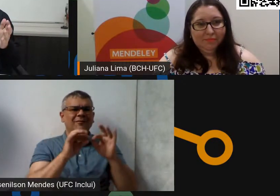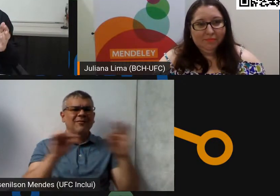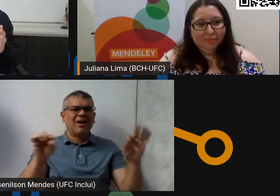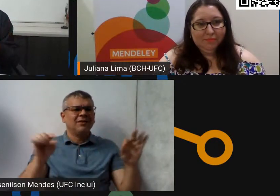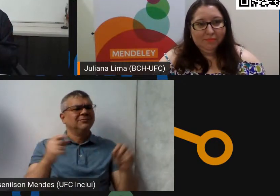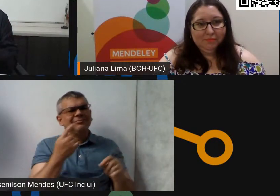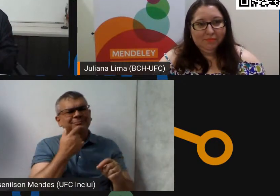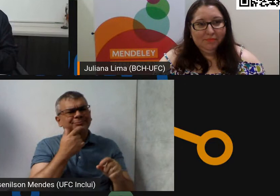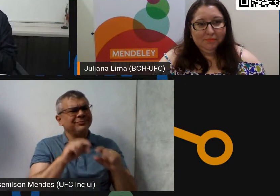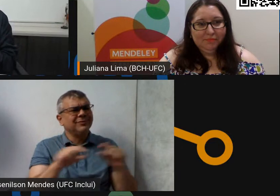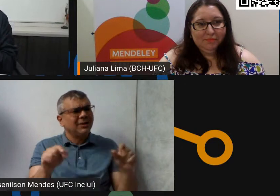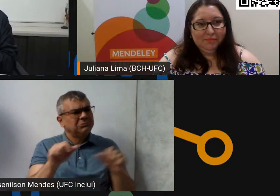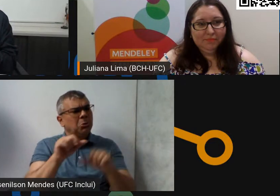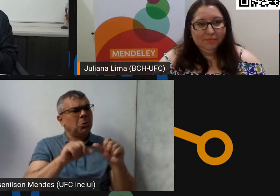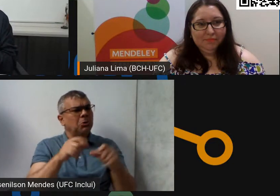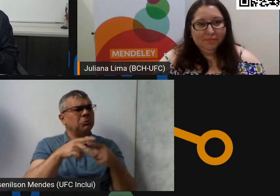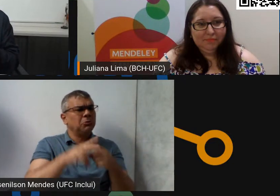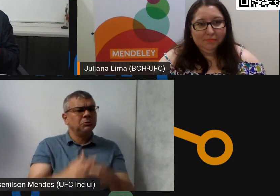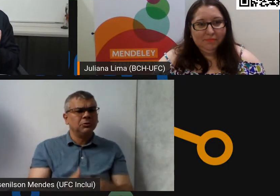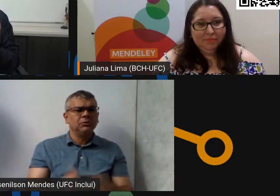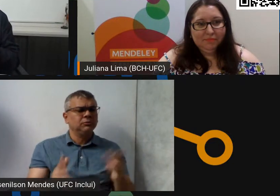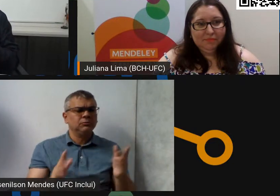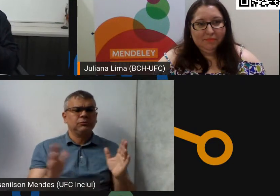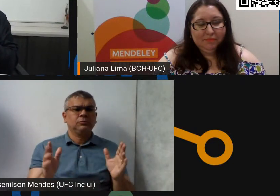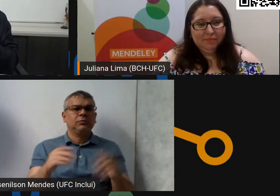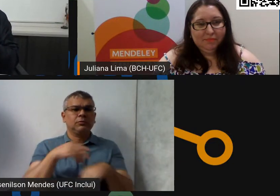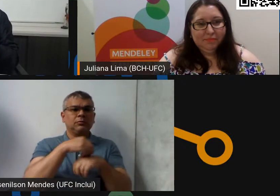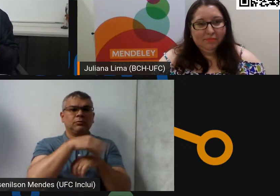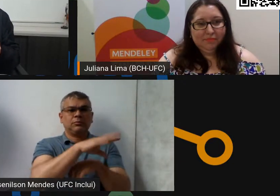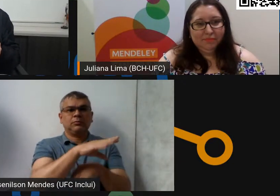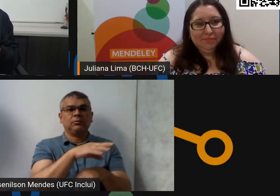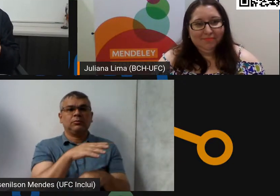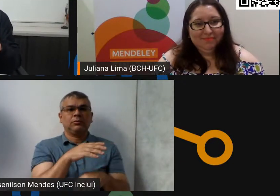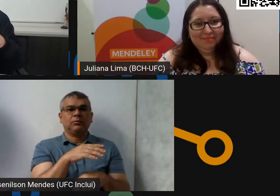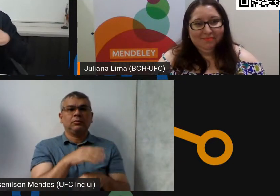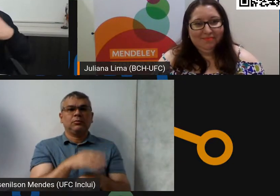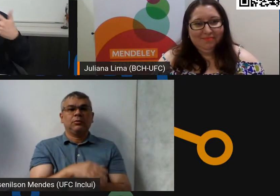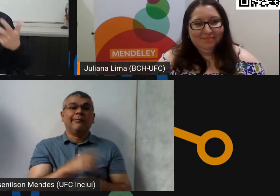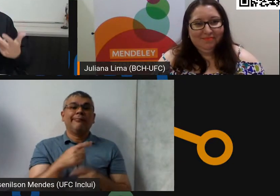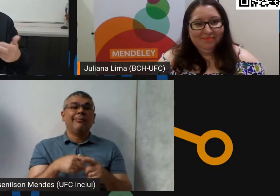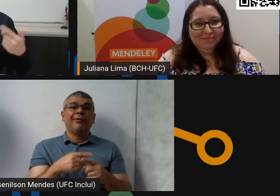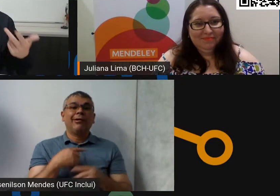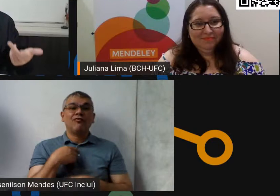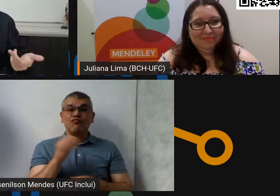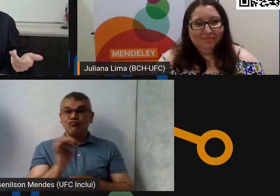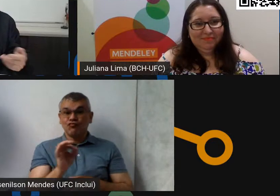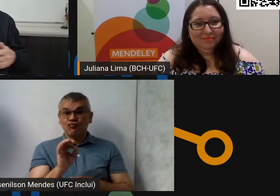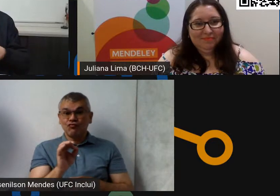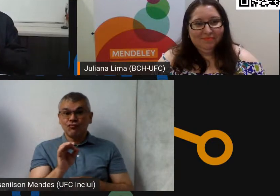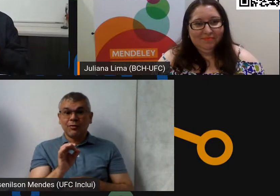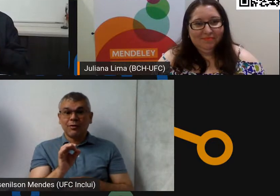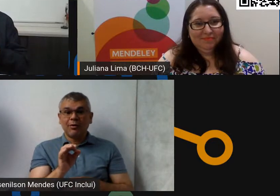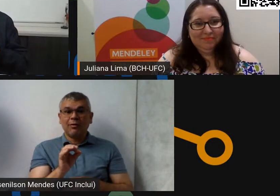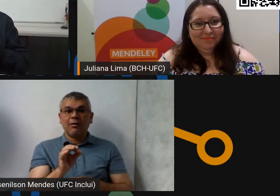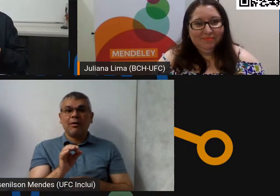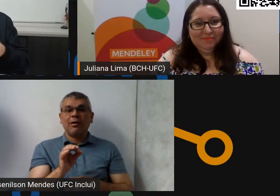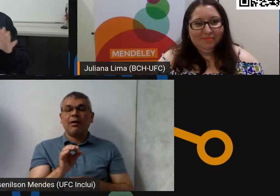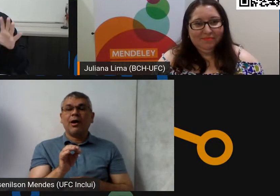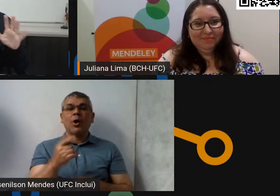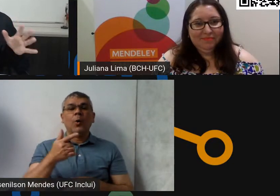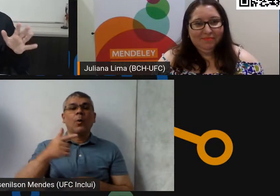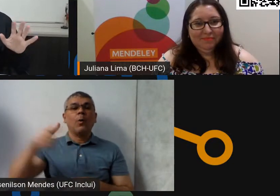eu estou dando aquela informação para a revista concorrente publicar, porque eu não tive capacidade de perceber.